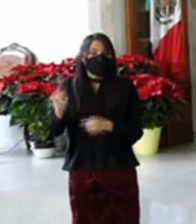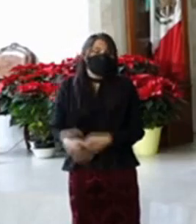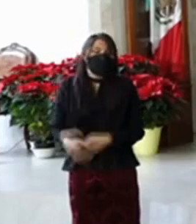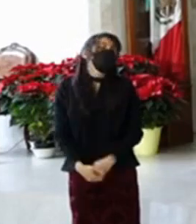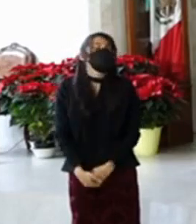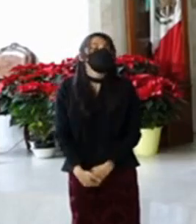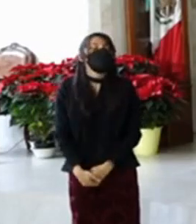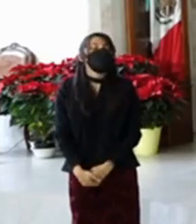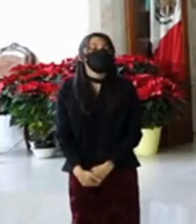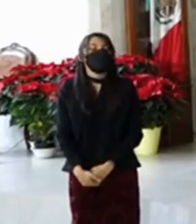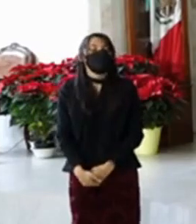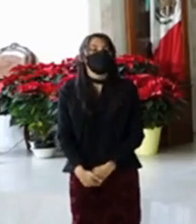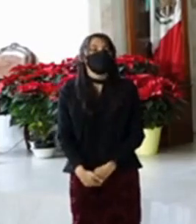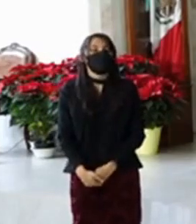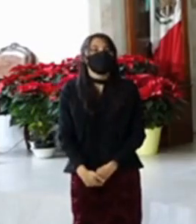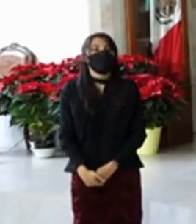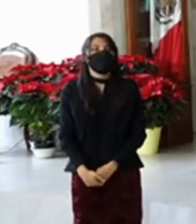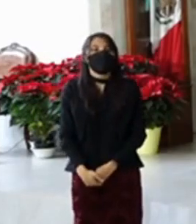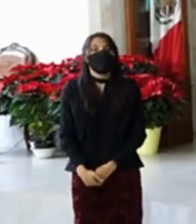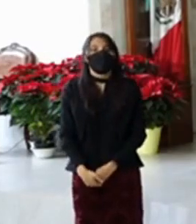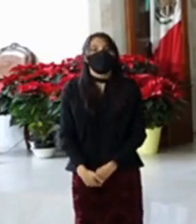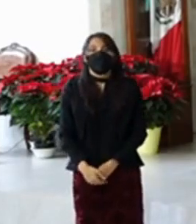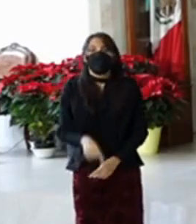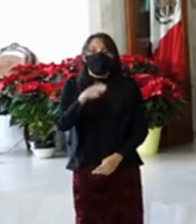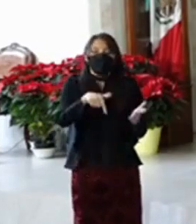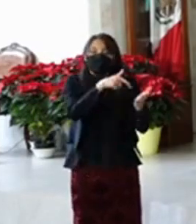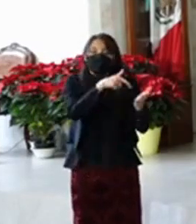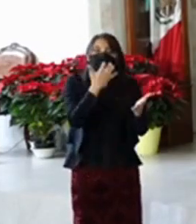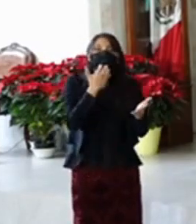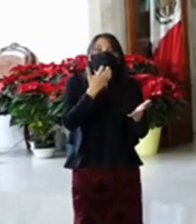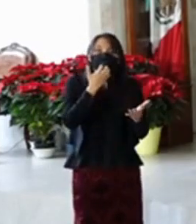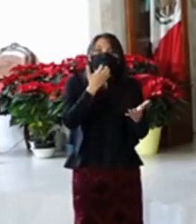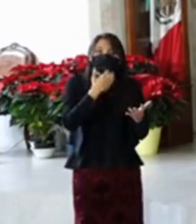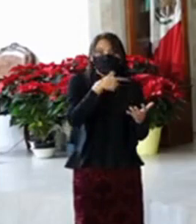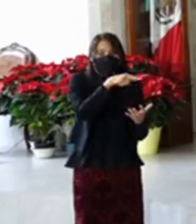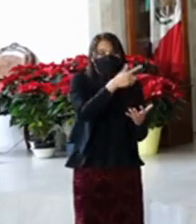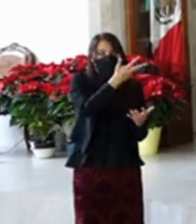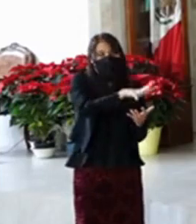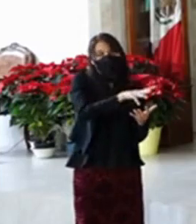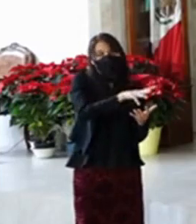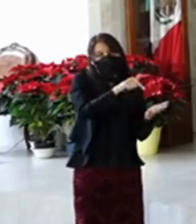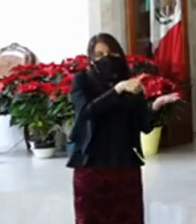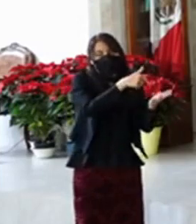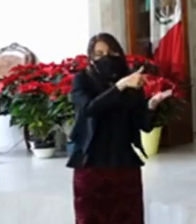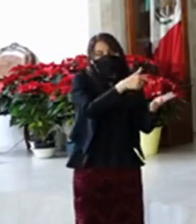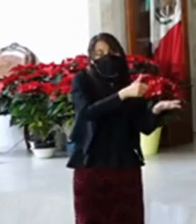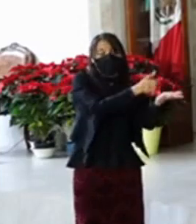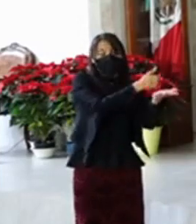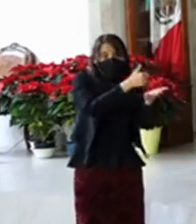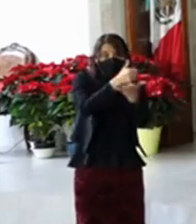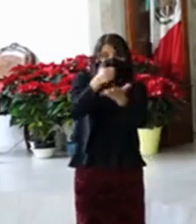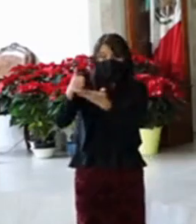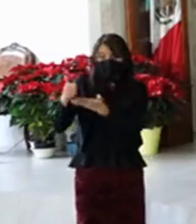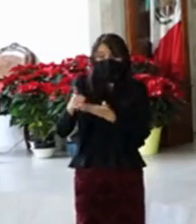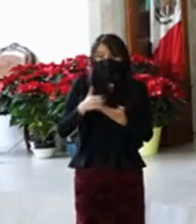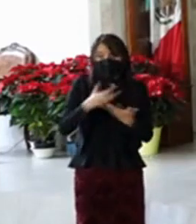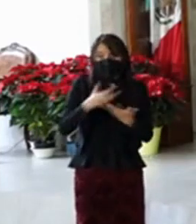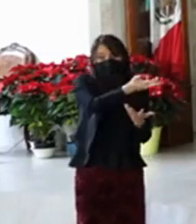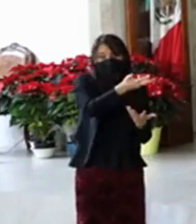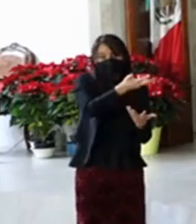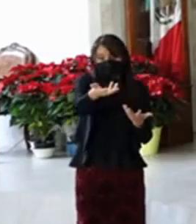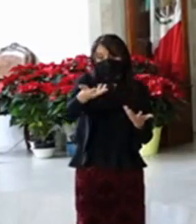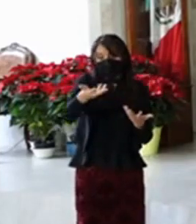que estaba al frente de las 10 tribus del norte de Israel, tribus que por cierto están